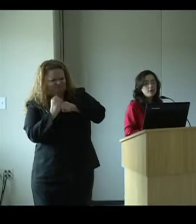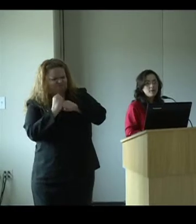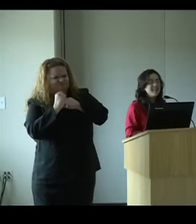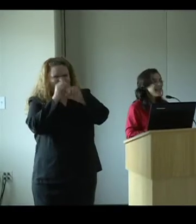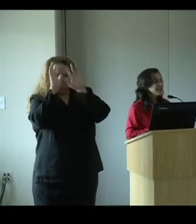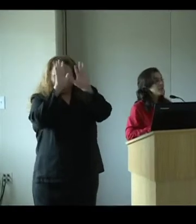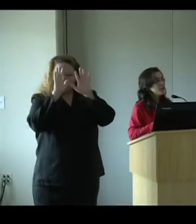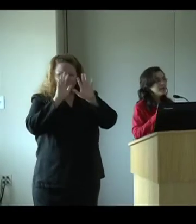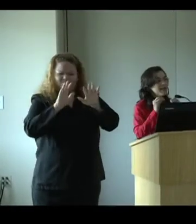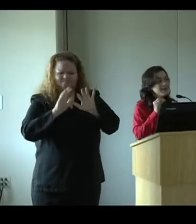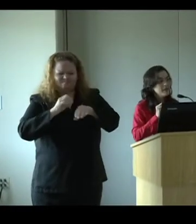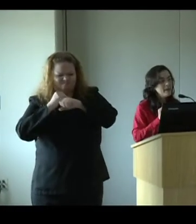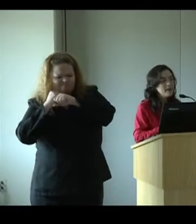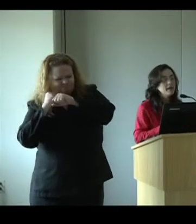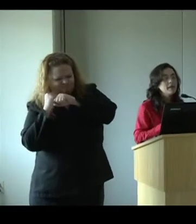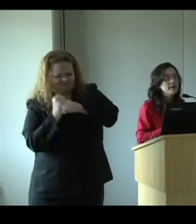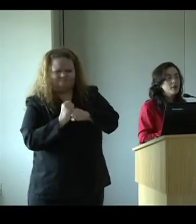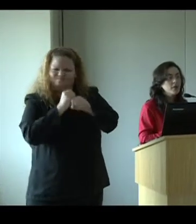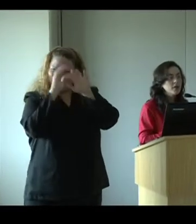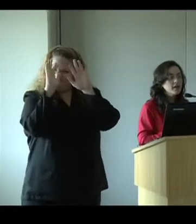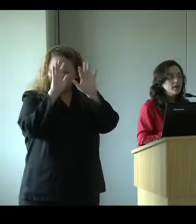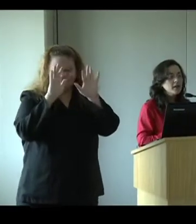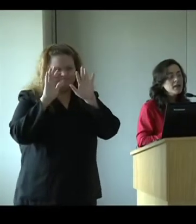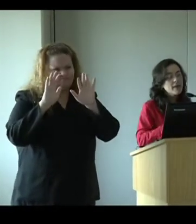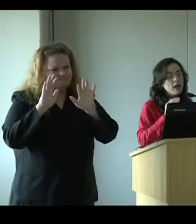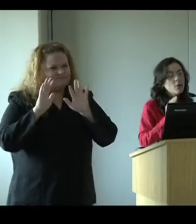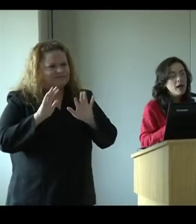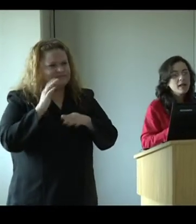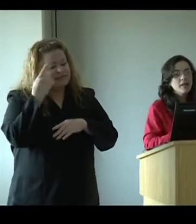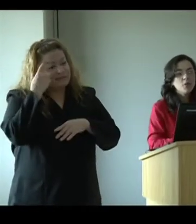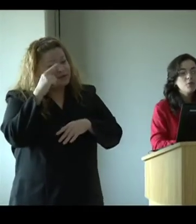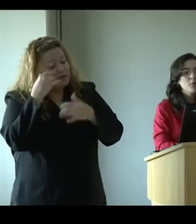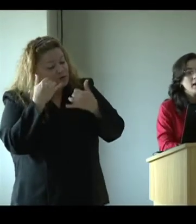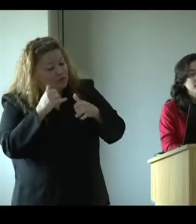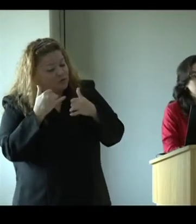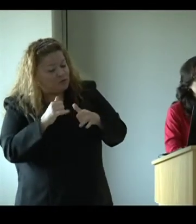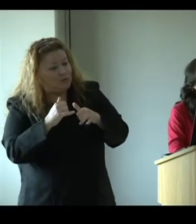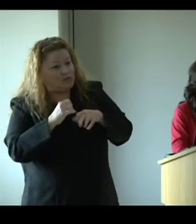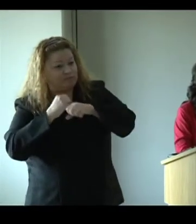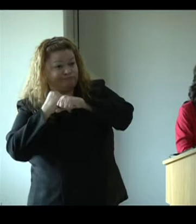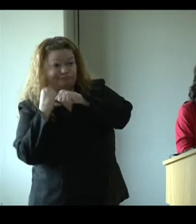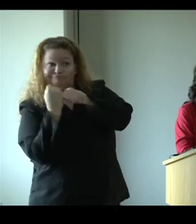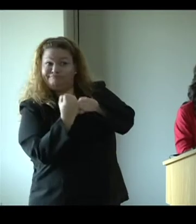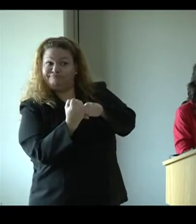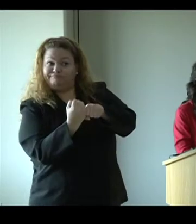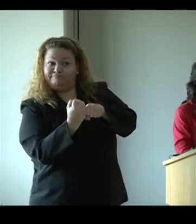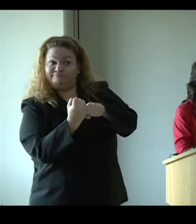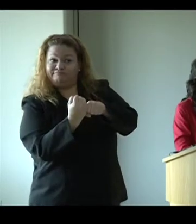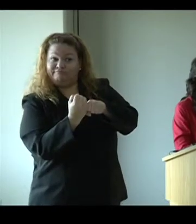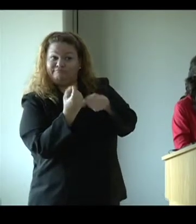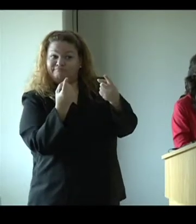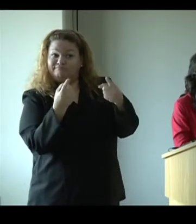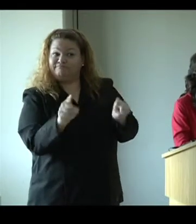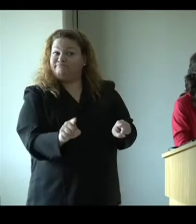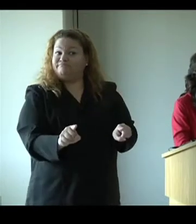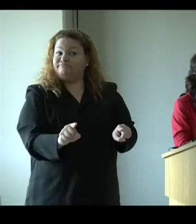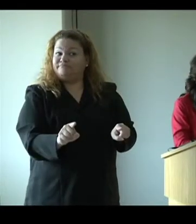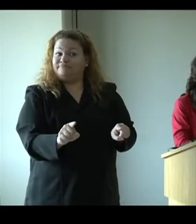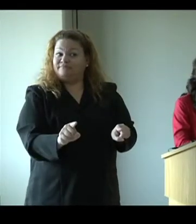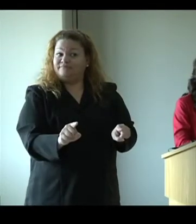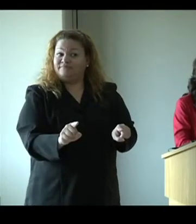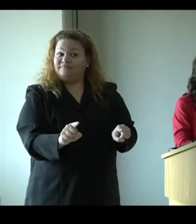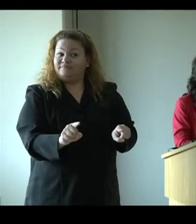jugador que hace unos saques magníficos y para jugar le doy un bate qué va a pasar